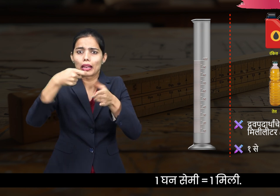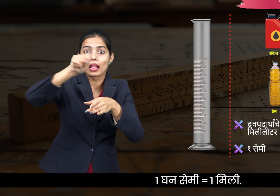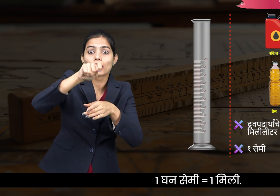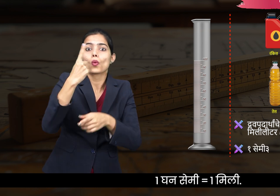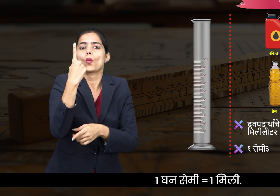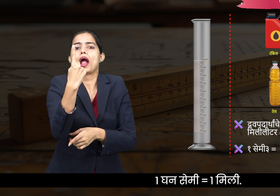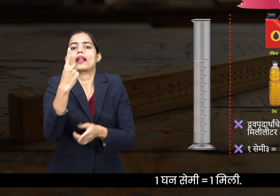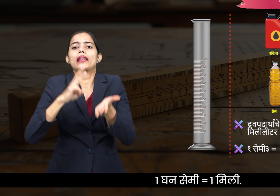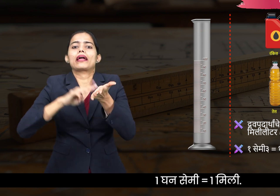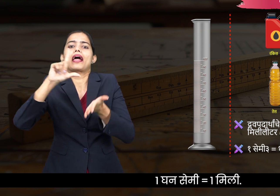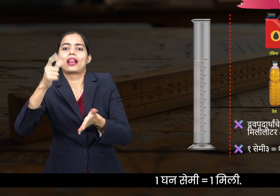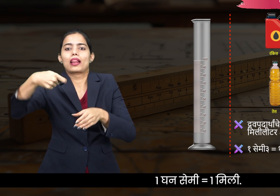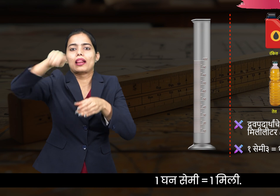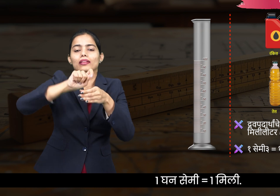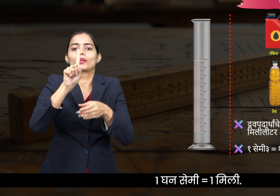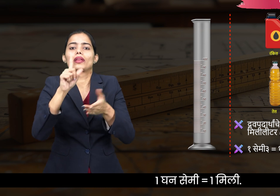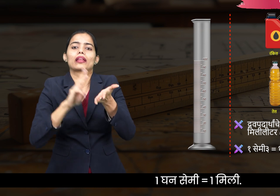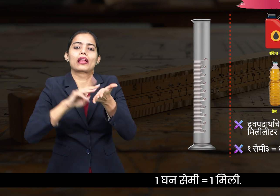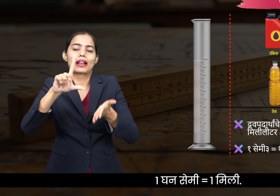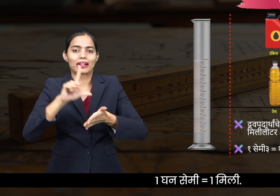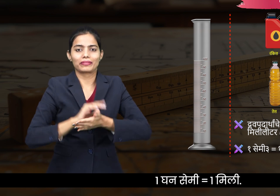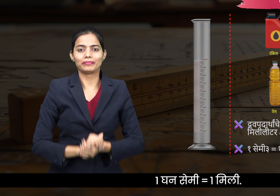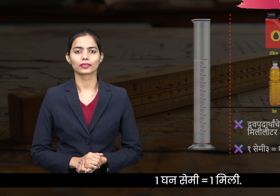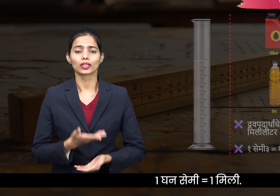घन सेंटीमीटर बरोबर 1 मिली.